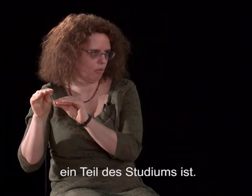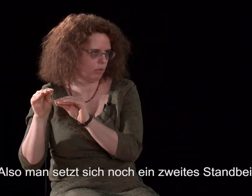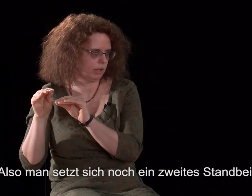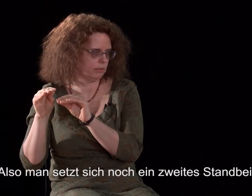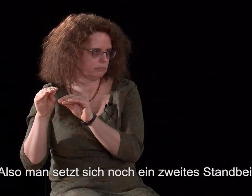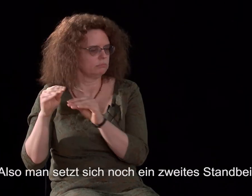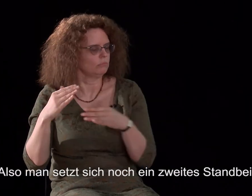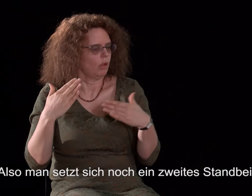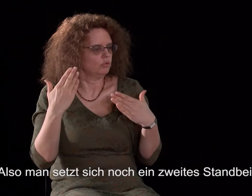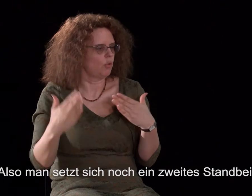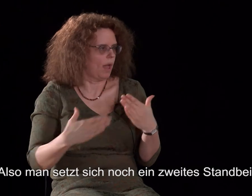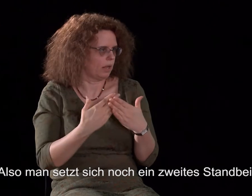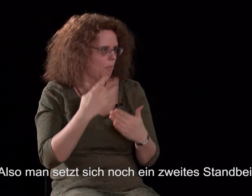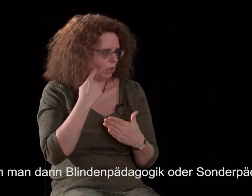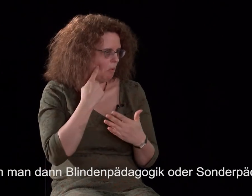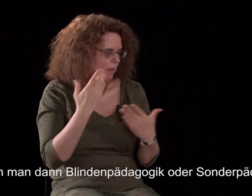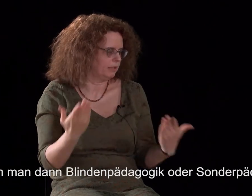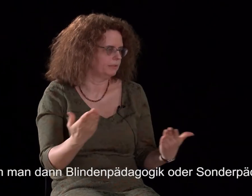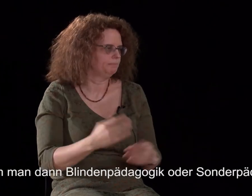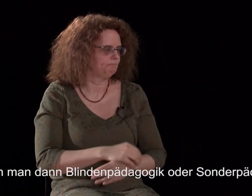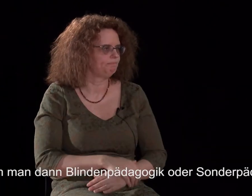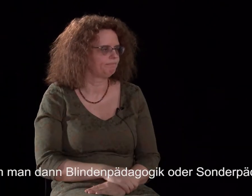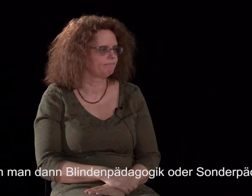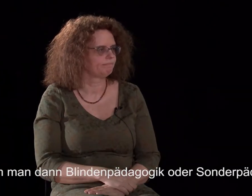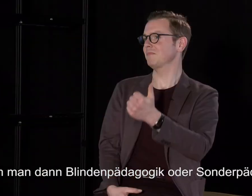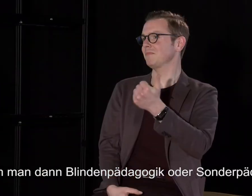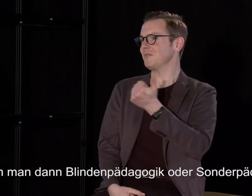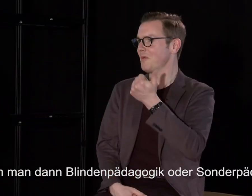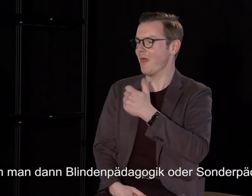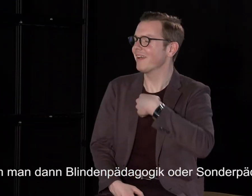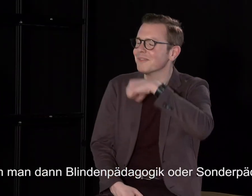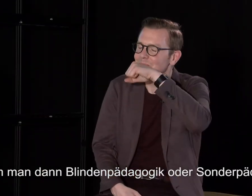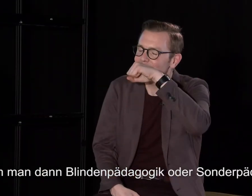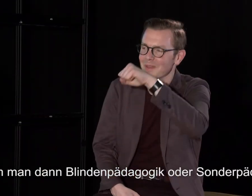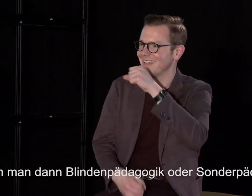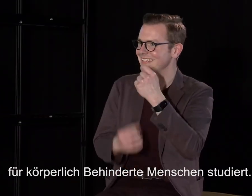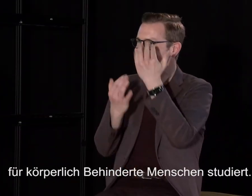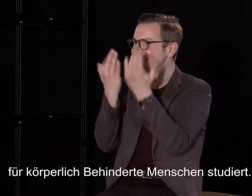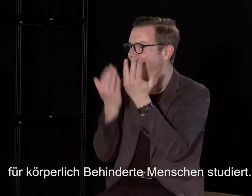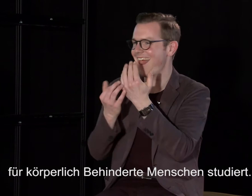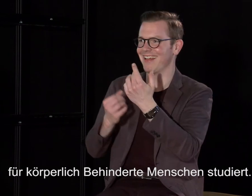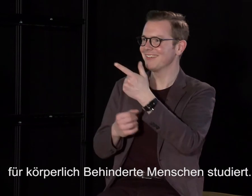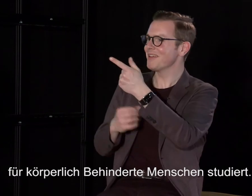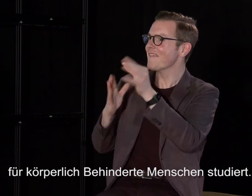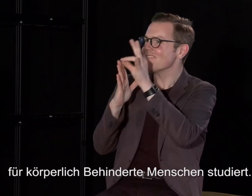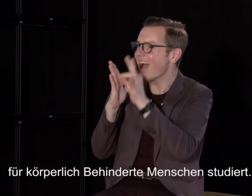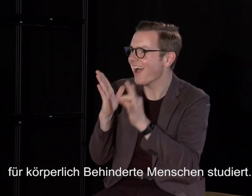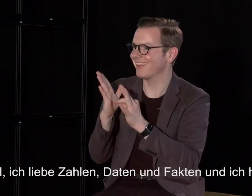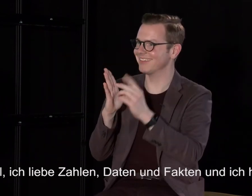setzt sich noch ein zweites Standbein, indem man dann Blindenpädagogik oder Sonderpädagogik für körperlich behinderte Menschen studiert. Toll,